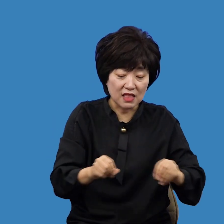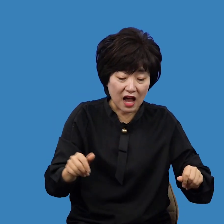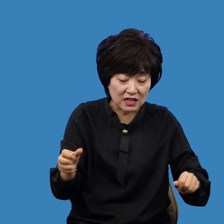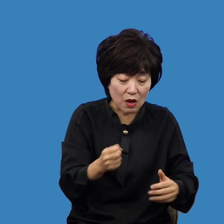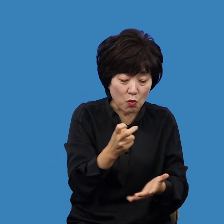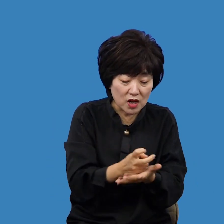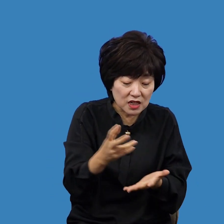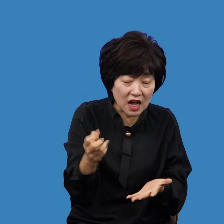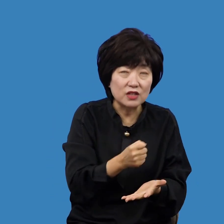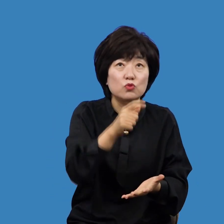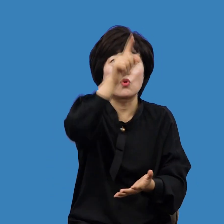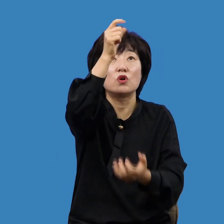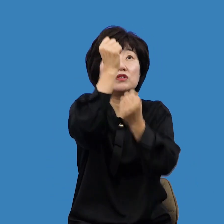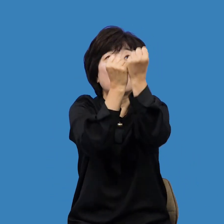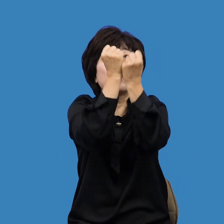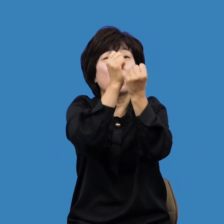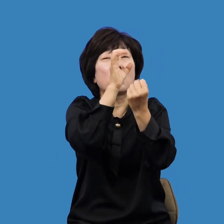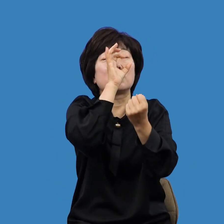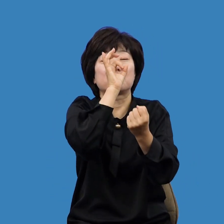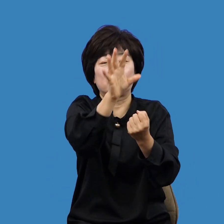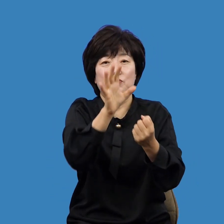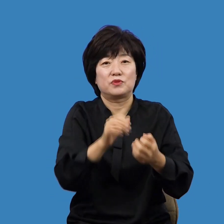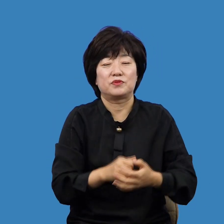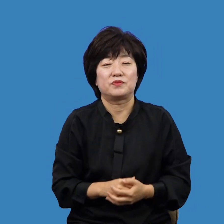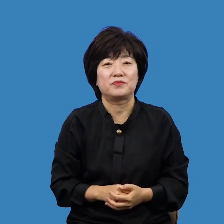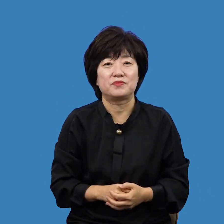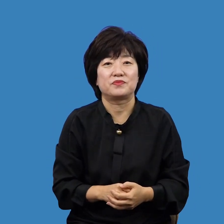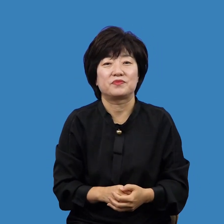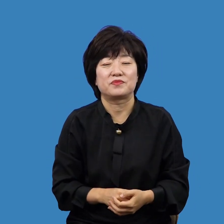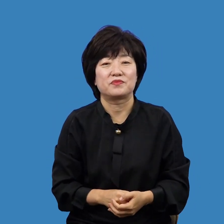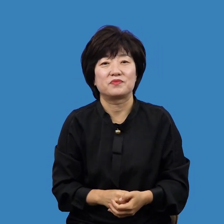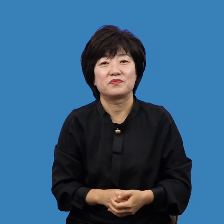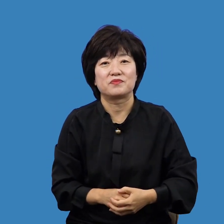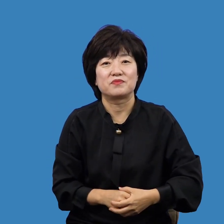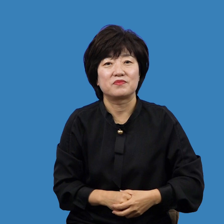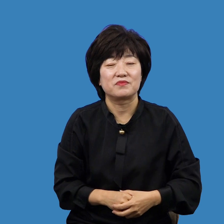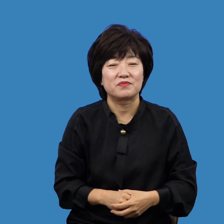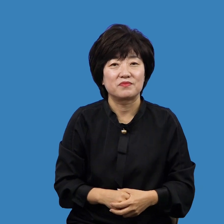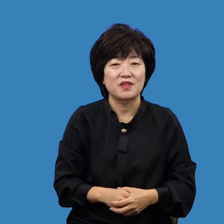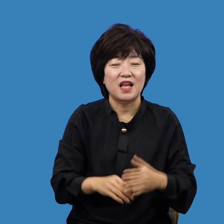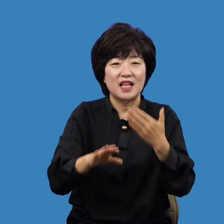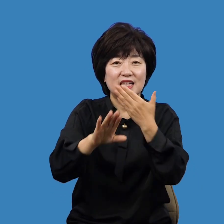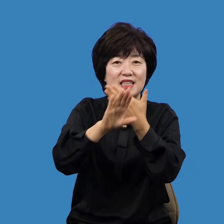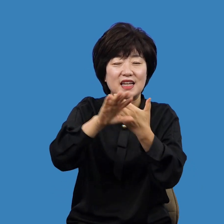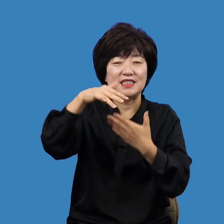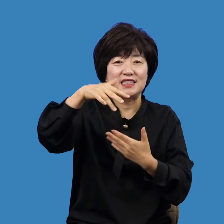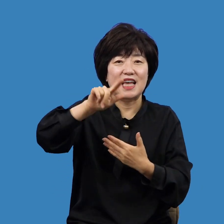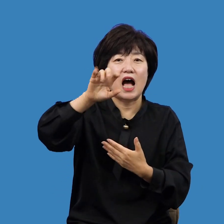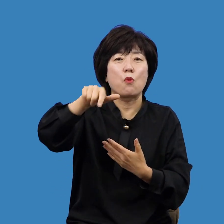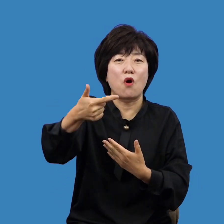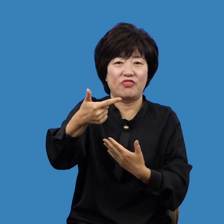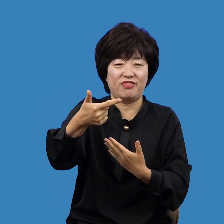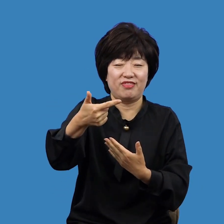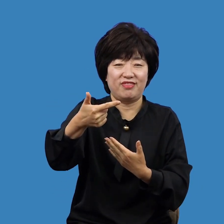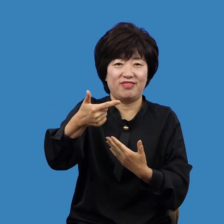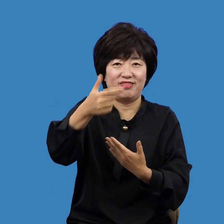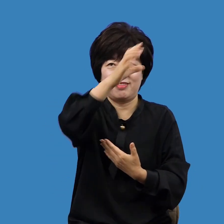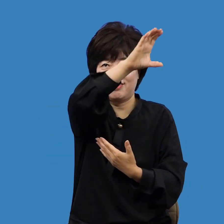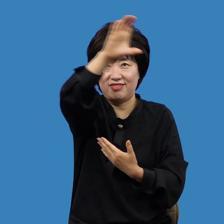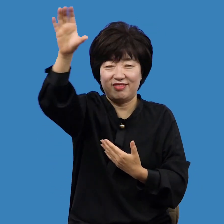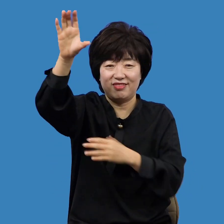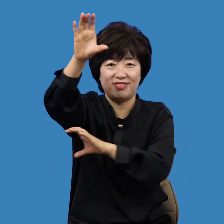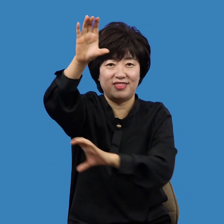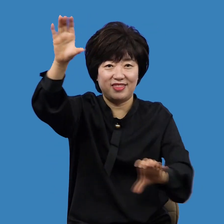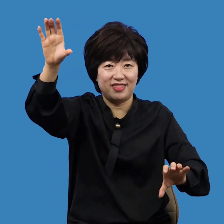이쪽 원리를 설명하거나 이해할 수 없다는 거예요. 전혀 다른 차원에 속해 있습니다. 그래서